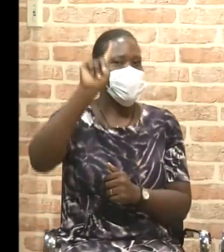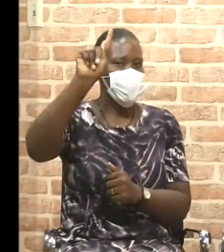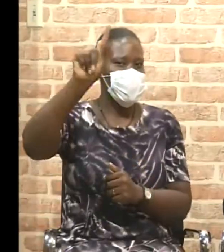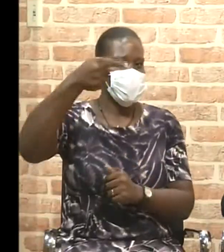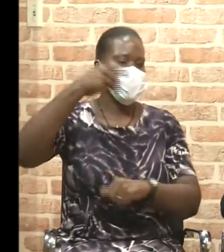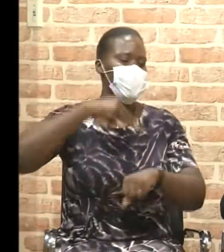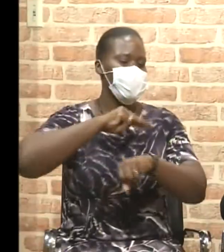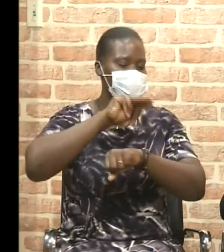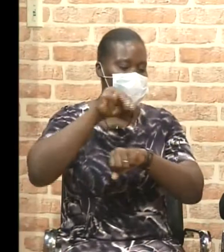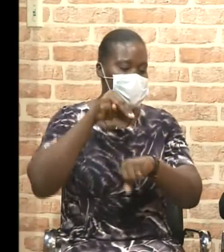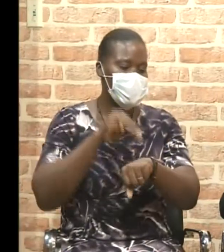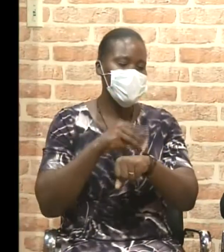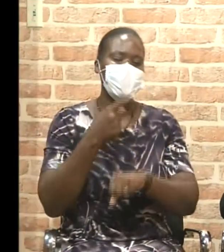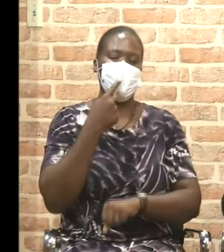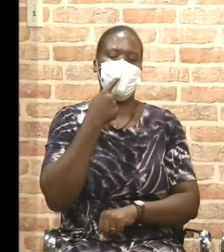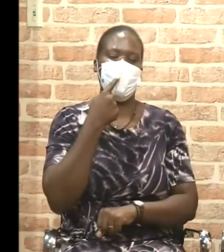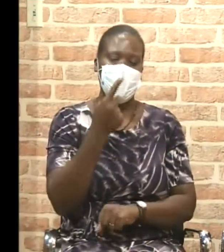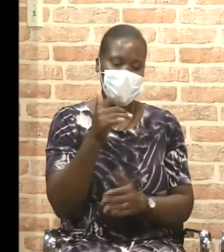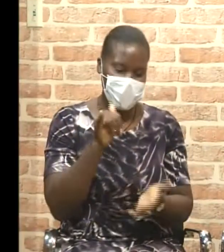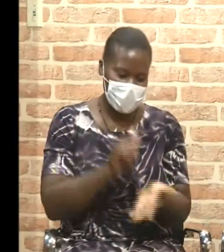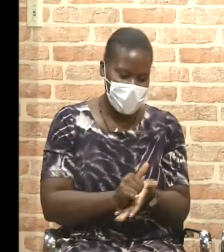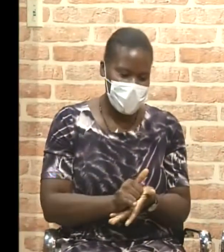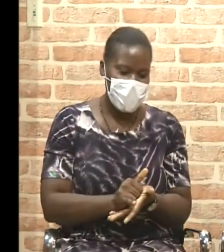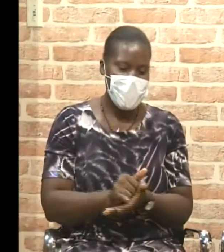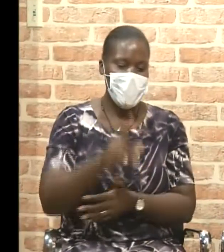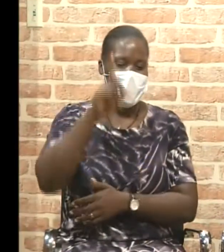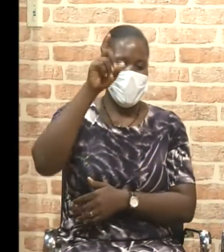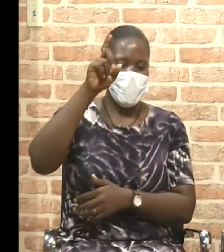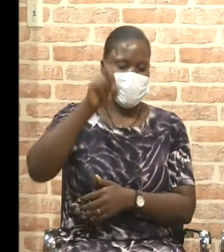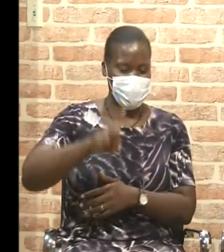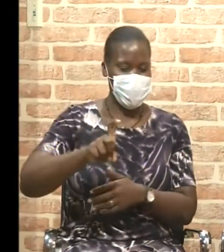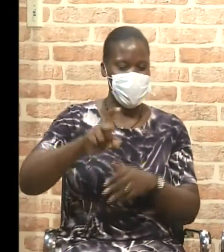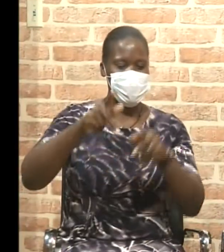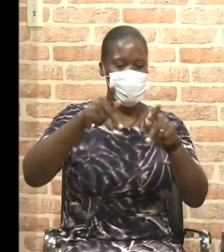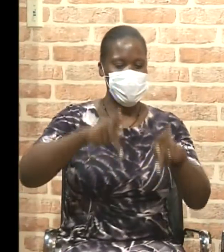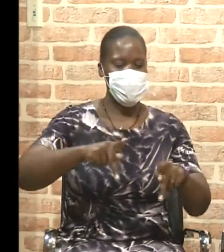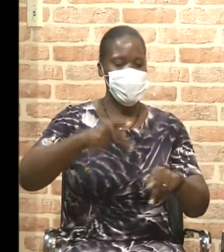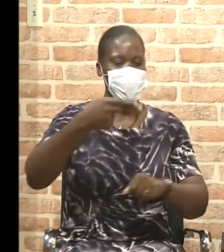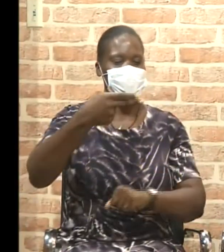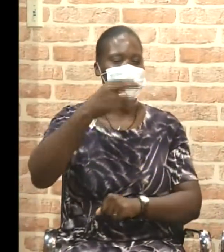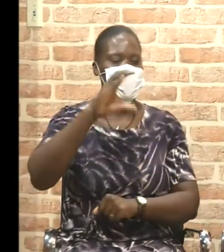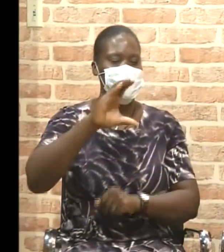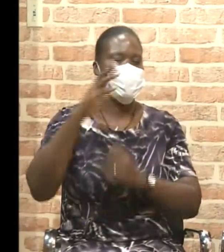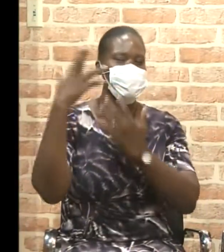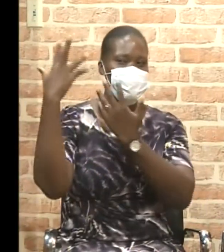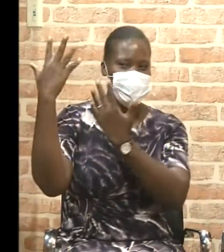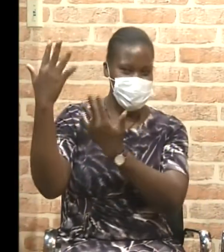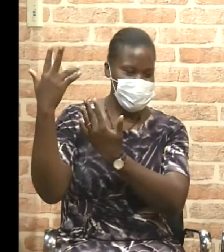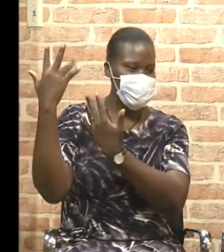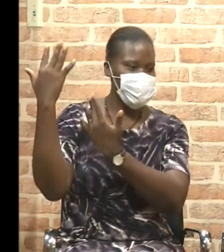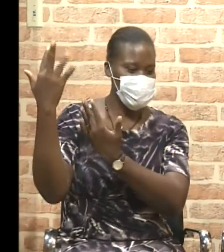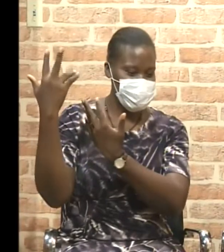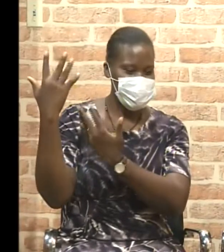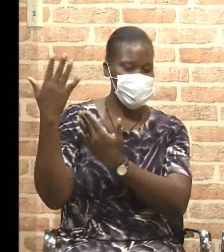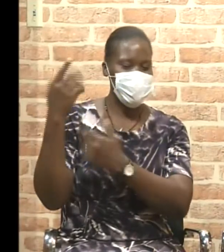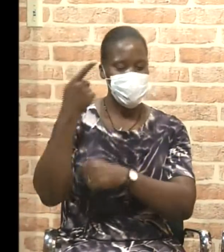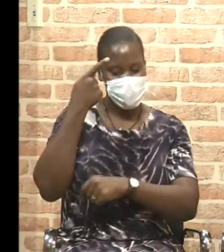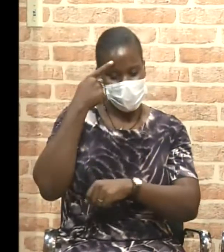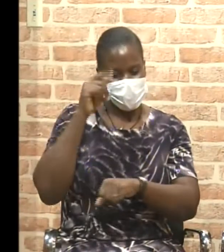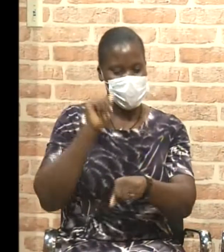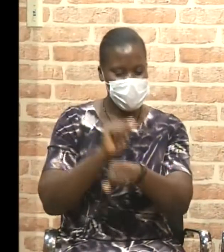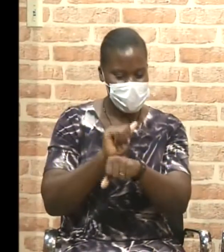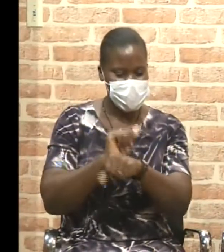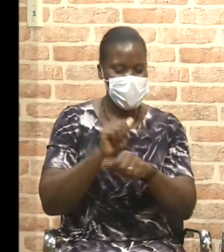C'est si PM nan, qui sous tête tout le monde, là, tout ministre, tout secrétaire d'État, il prend engagement. Moi-même, je continue à faire travail PM nan, pour